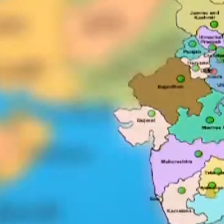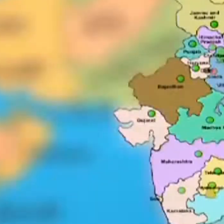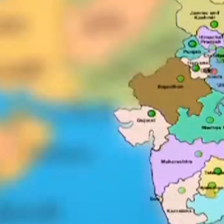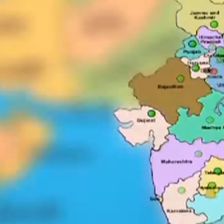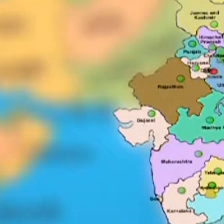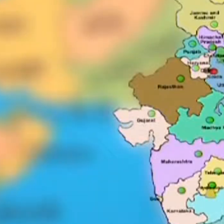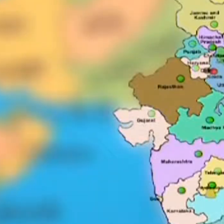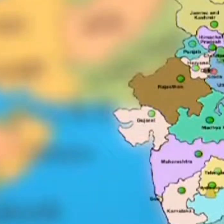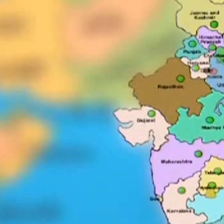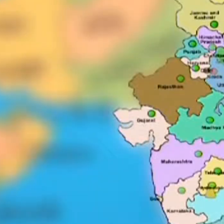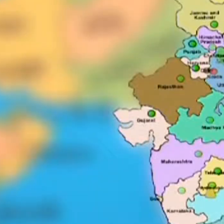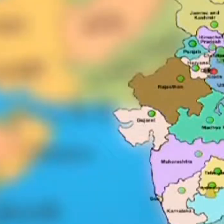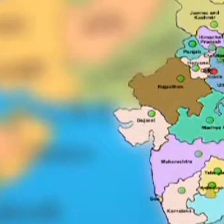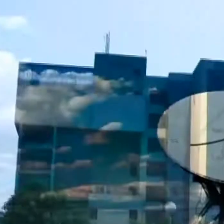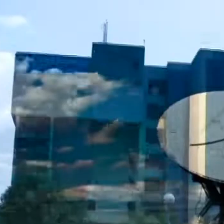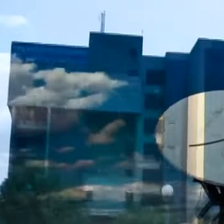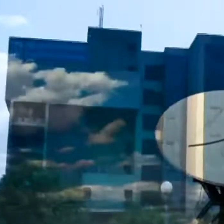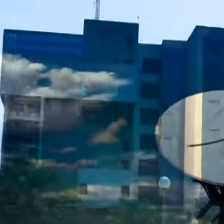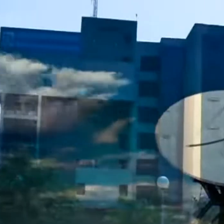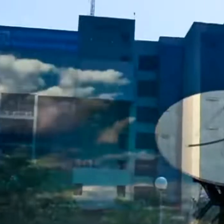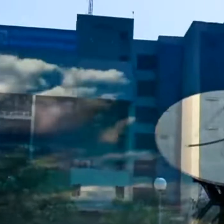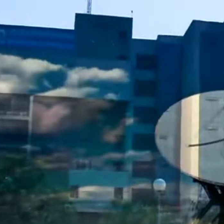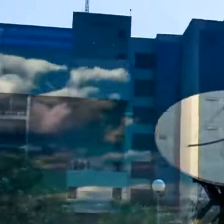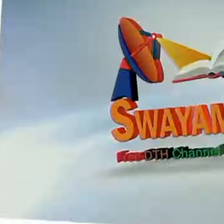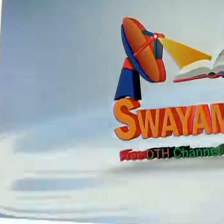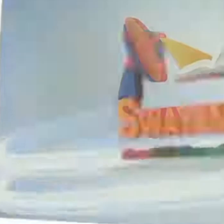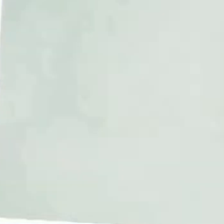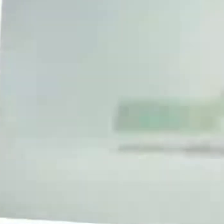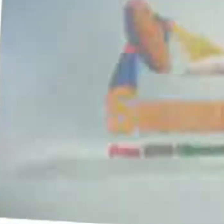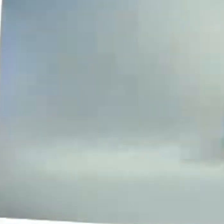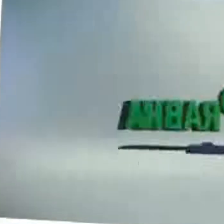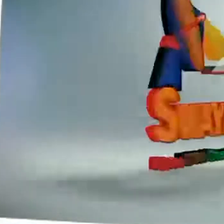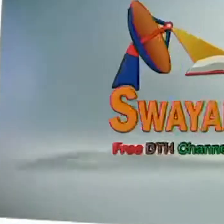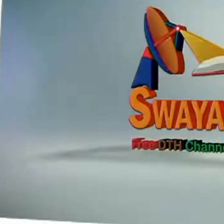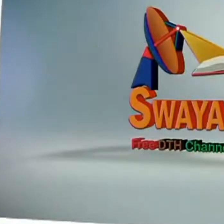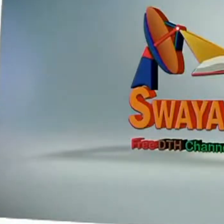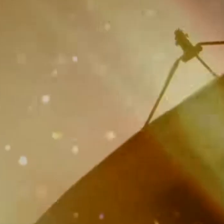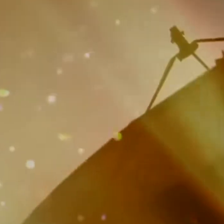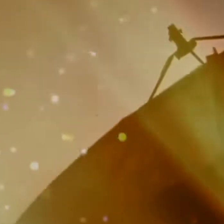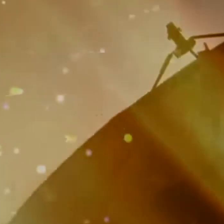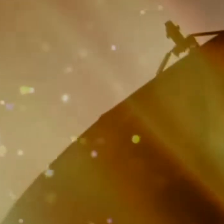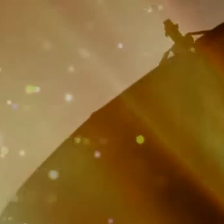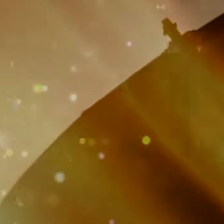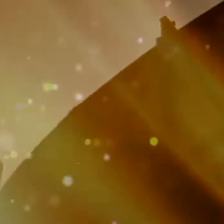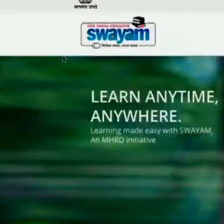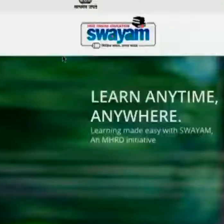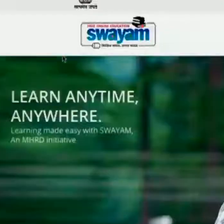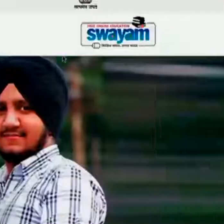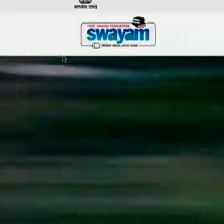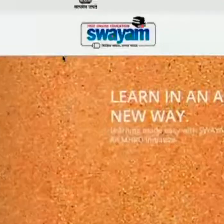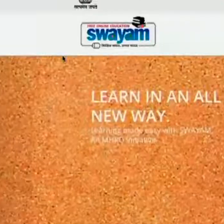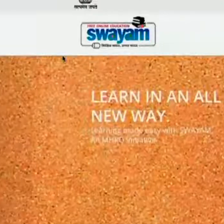इसके केंद्र बाटे। कोई मन चाहा केंद्र चुने